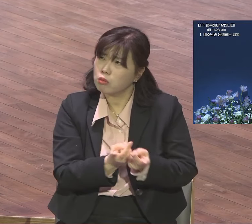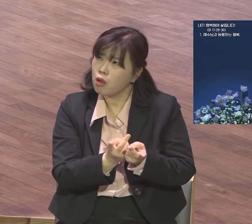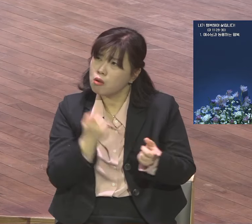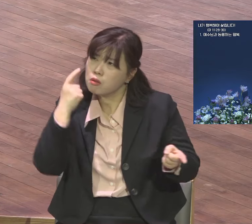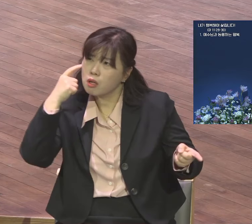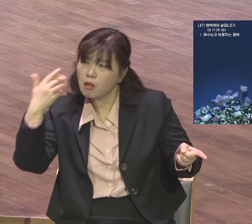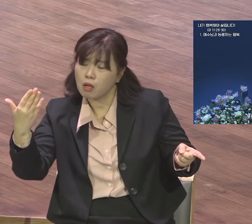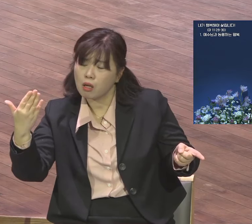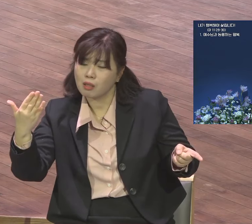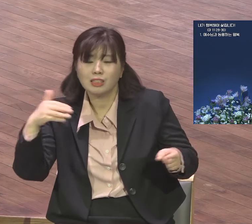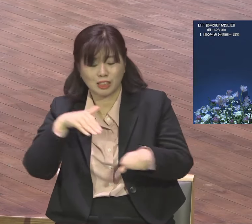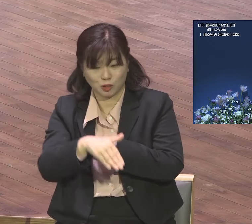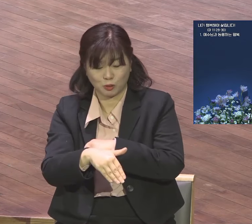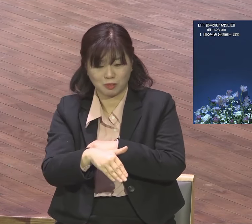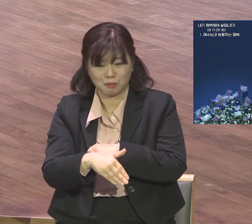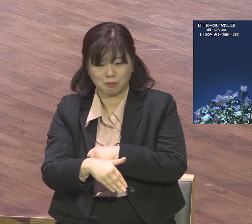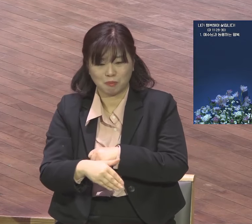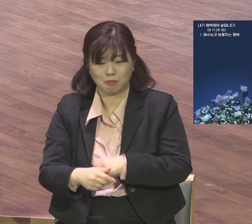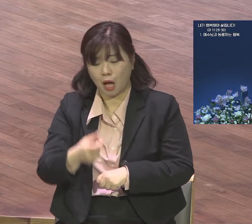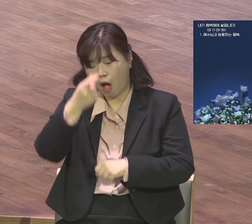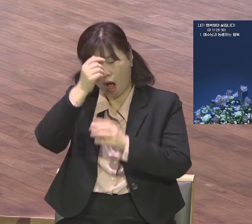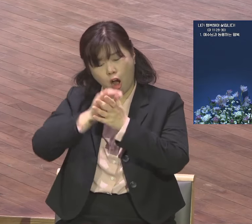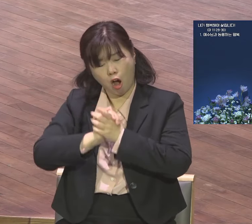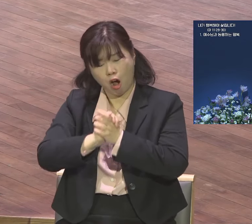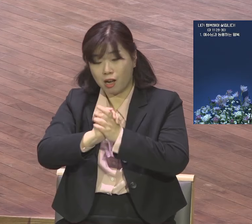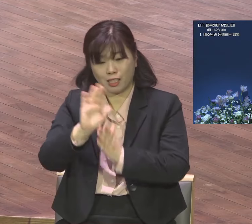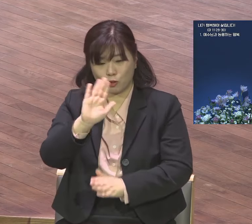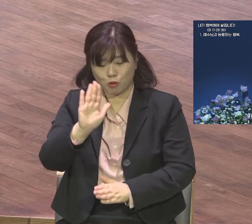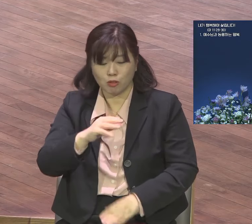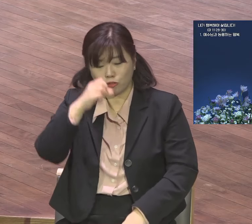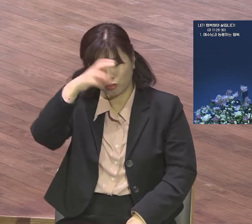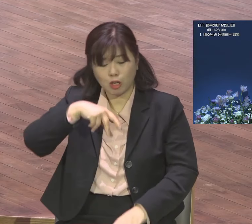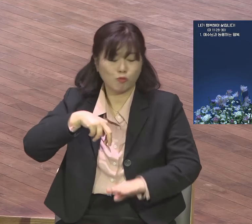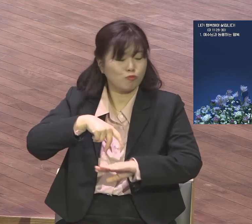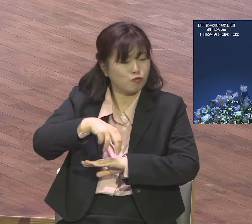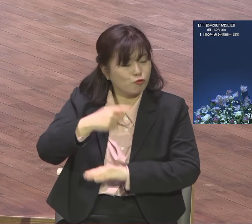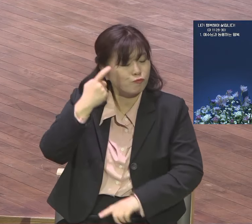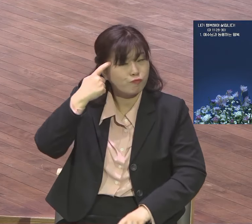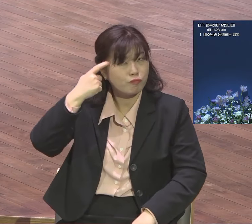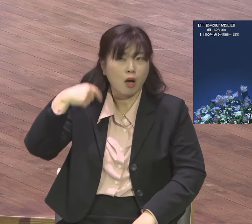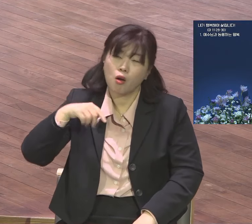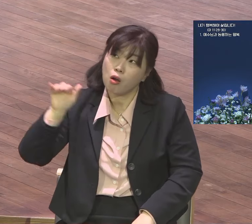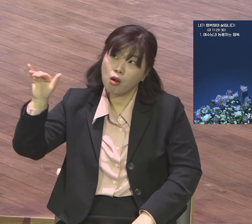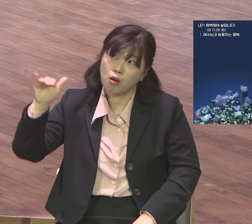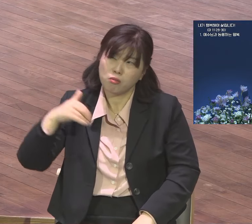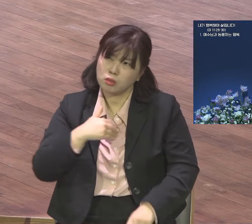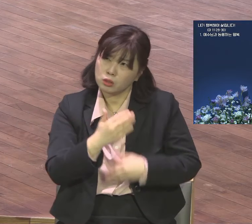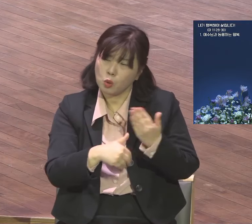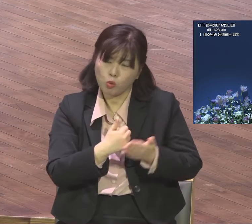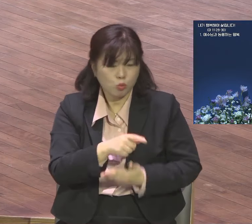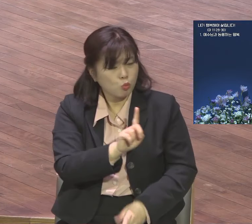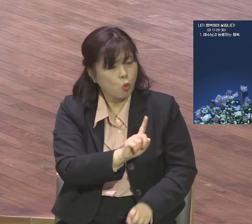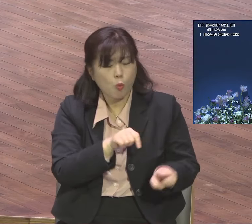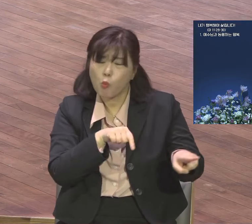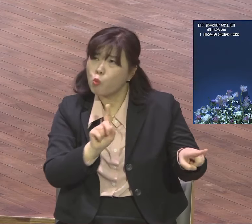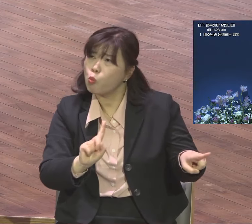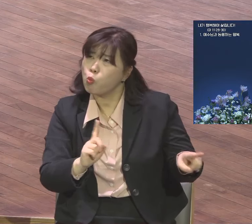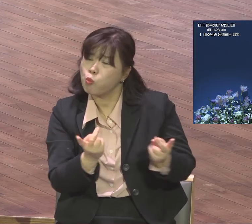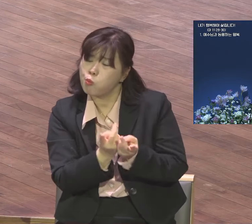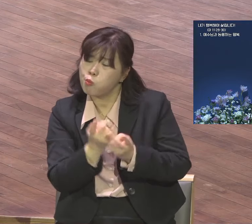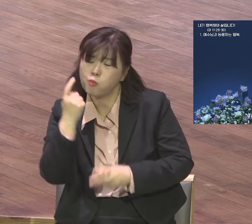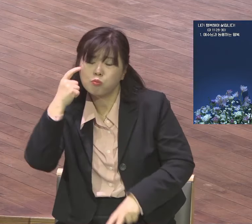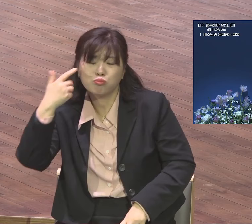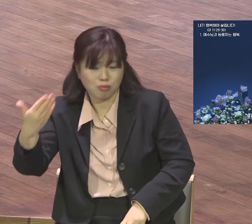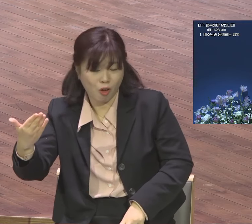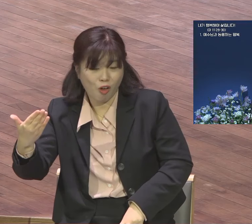이렇게 기도를 하면 하나님께서 이렇게 깨닫게 해주십니다. 너무 감사한데요. 우리 성도님들 자녀를